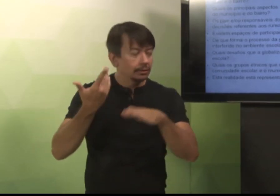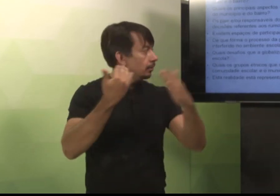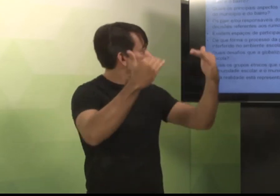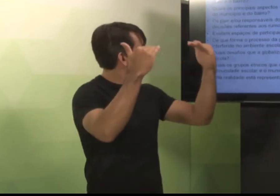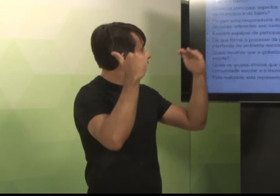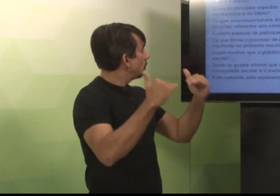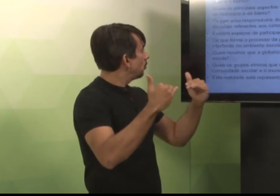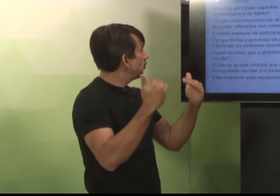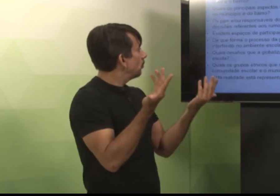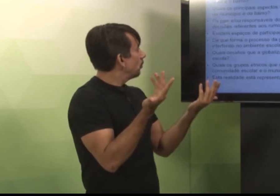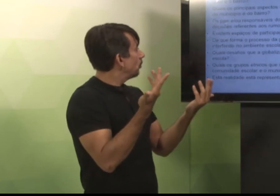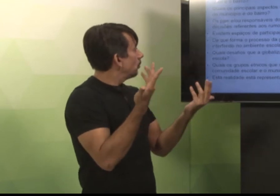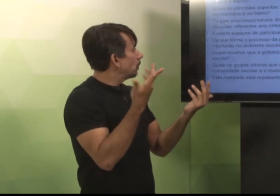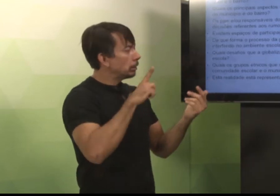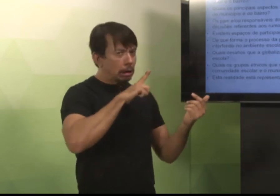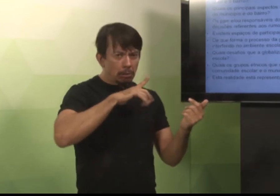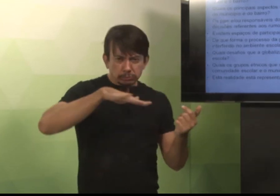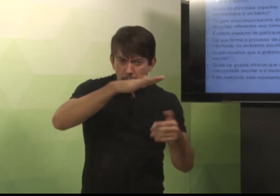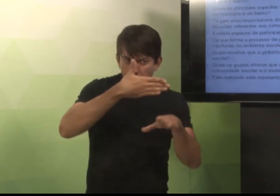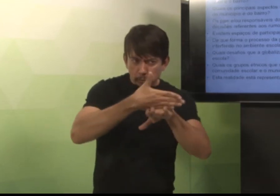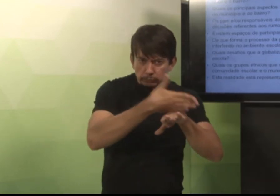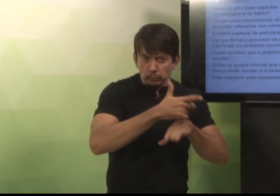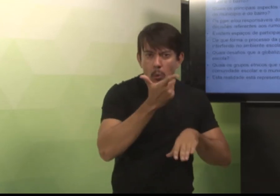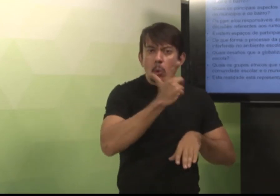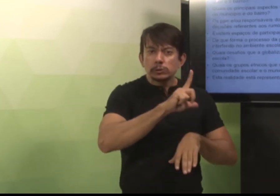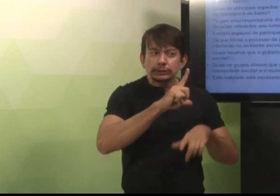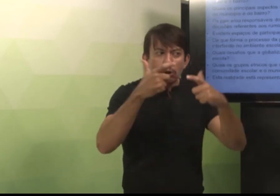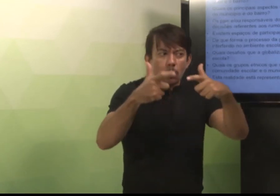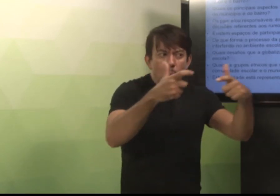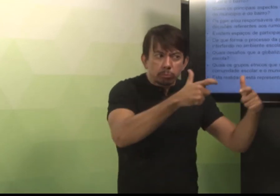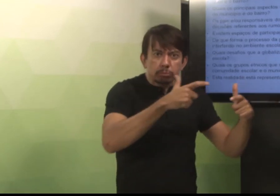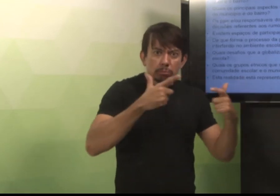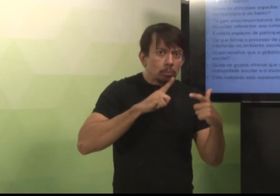participação. E existem espaços de participação?